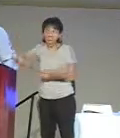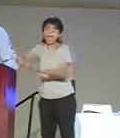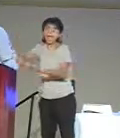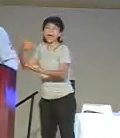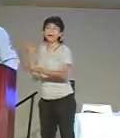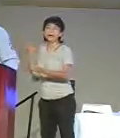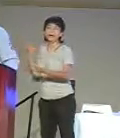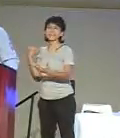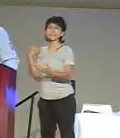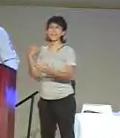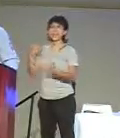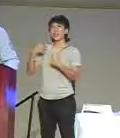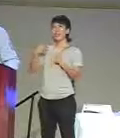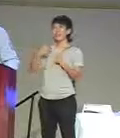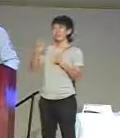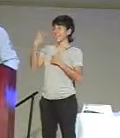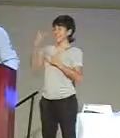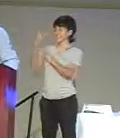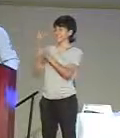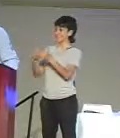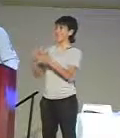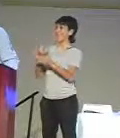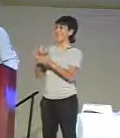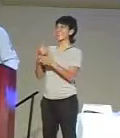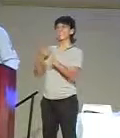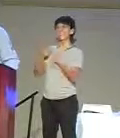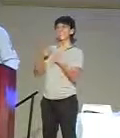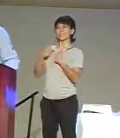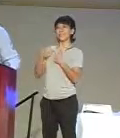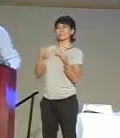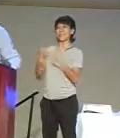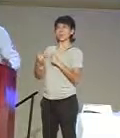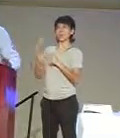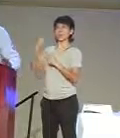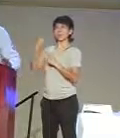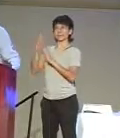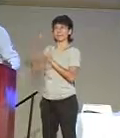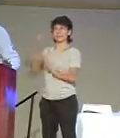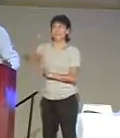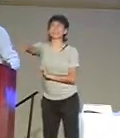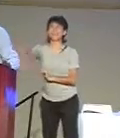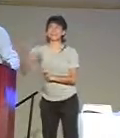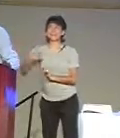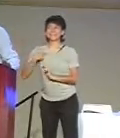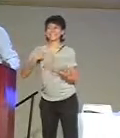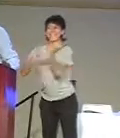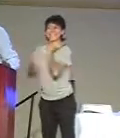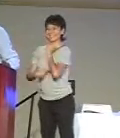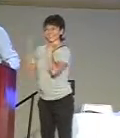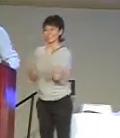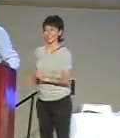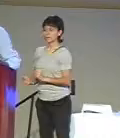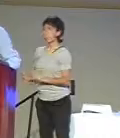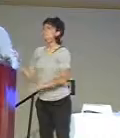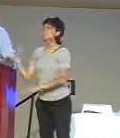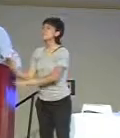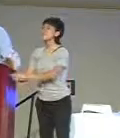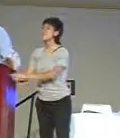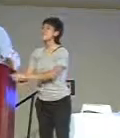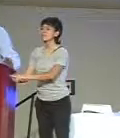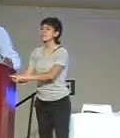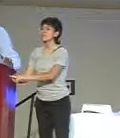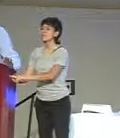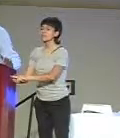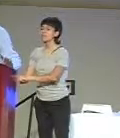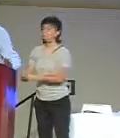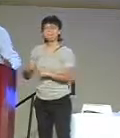que iba a estar embarazada. Algunas quizás que dijeron: ya no voy a usar el método anticonceptivo, hoy me quitan